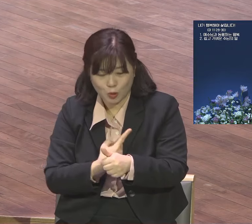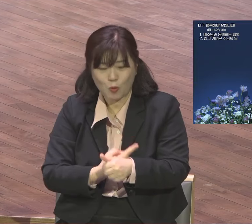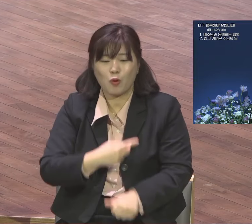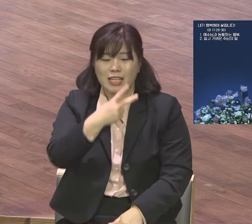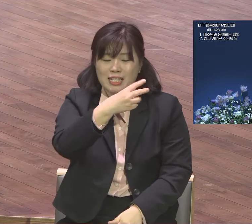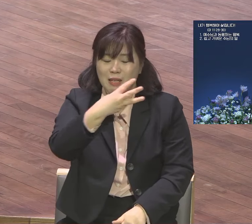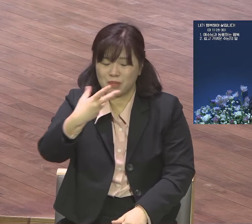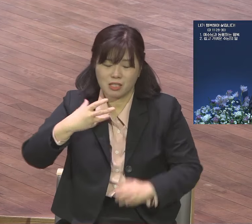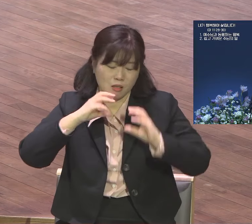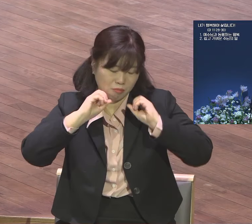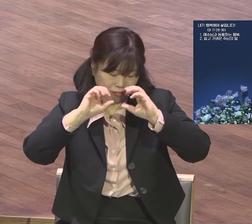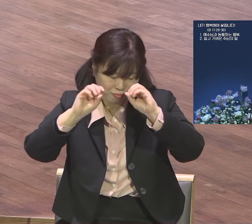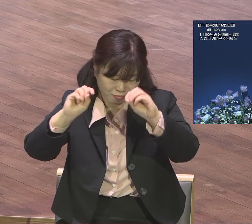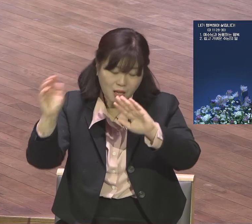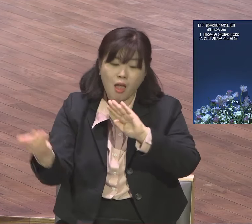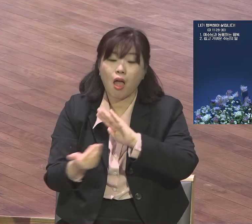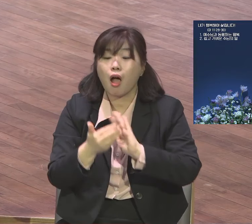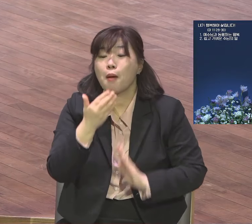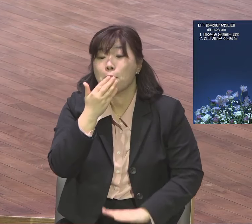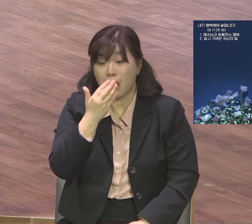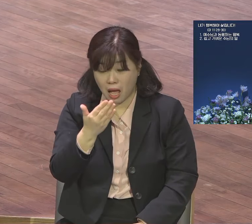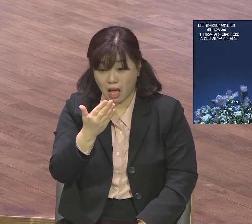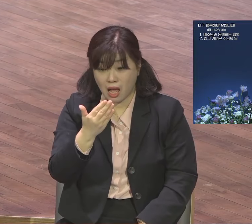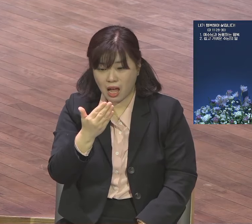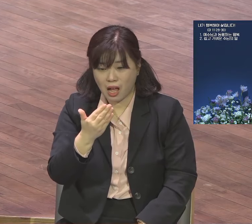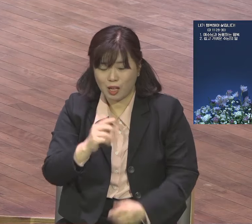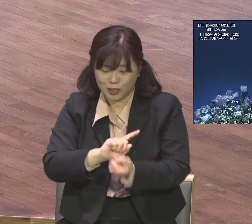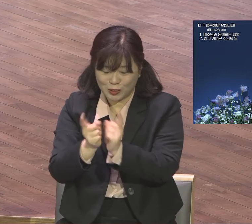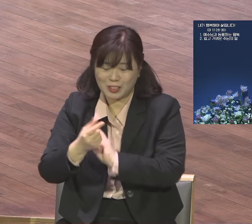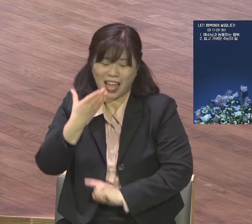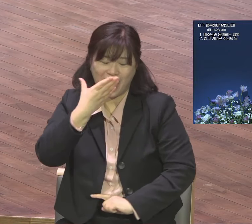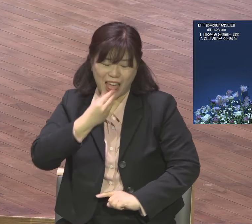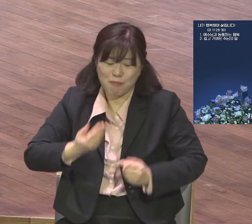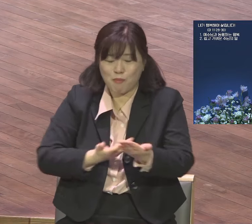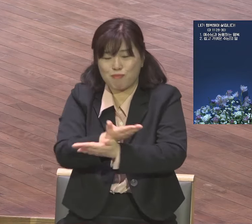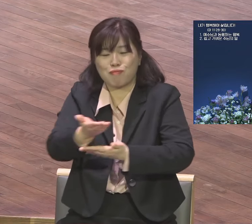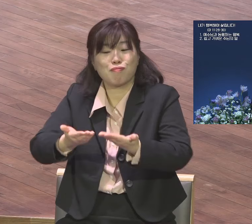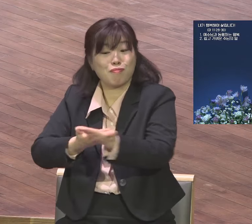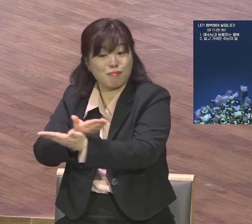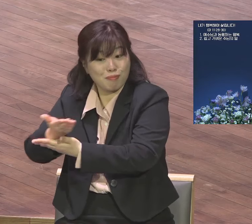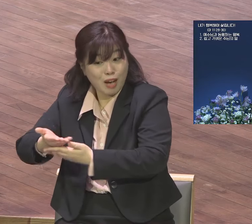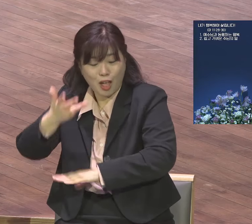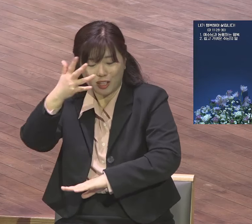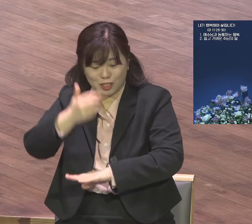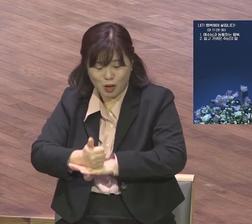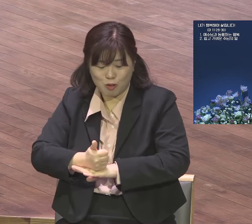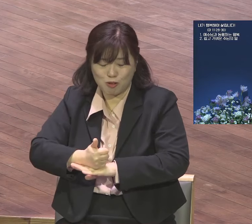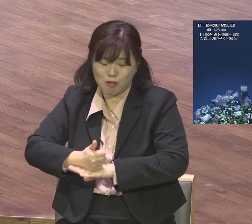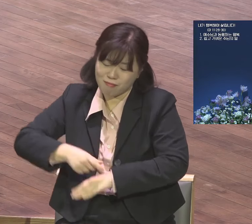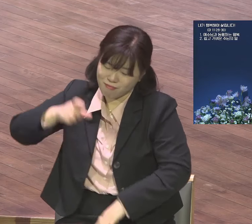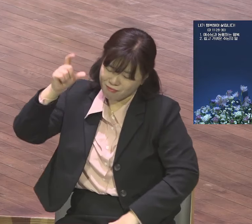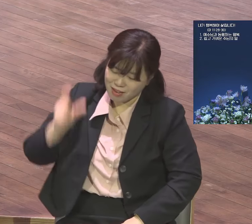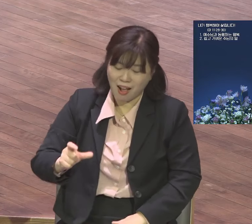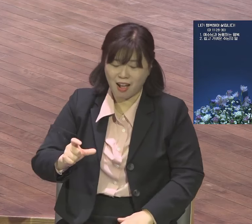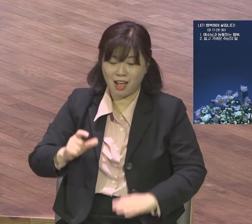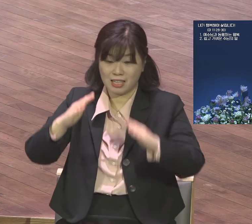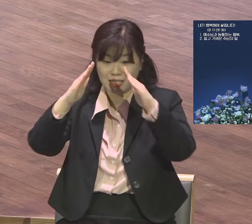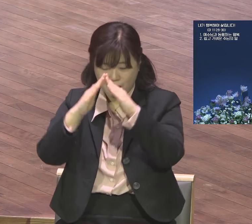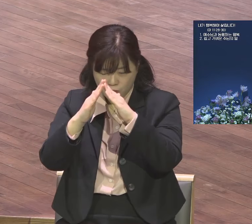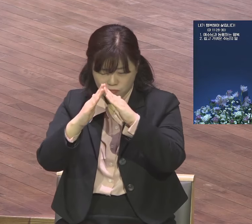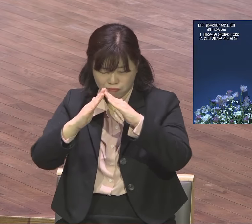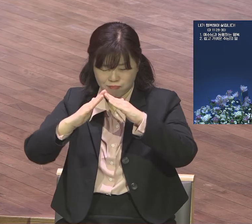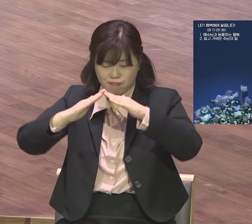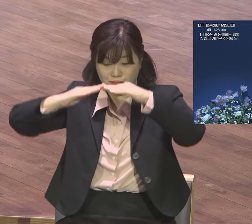이 시대적 미션 시간에 행복한 마음으로 쓰임받고 견고한 그리스도의 절대 망대를 세우는 증거가